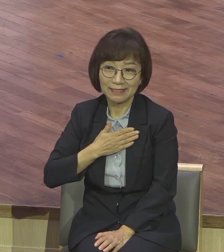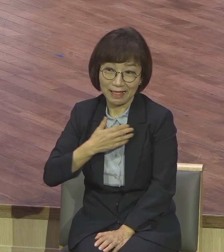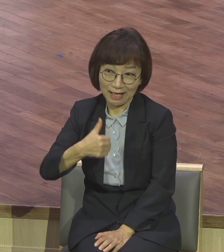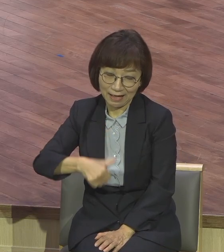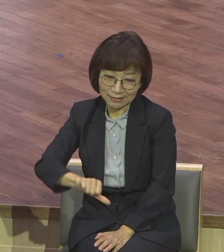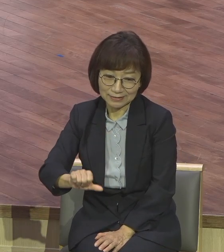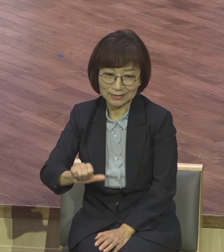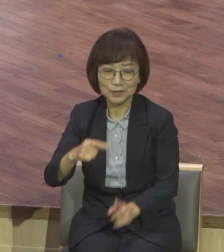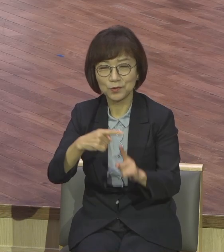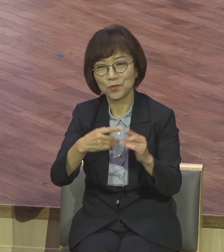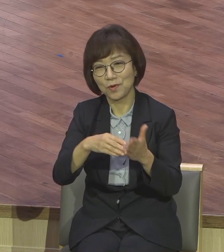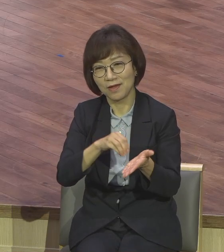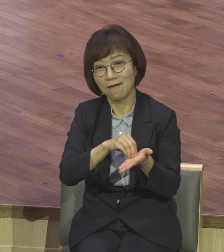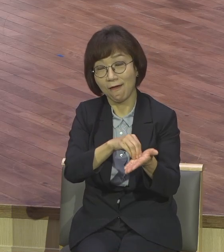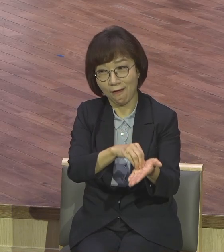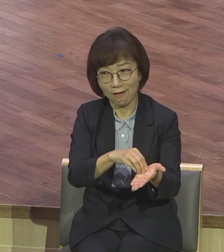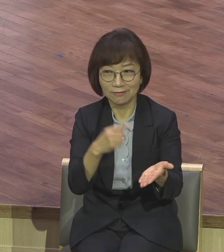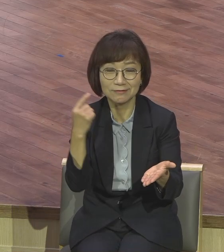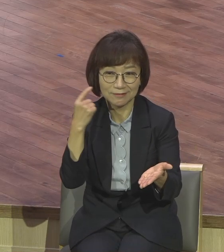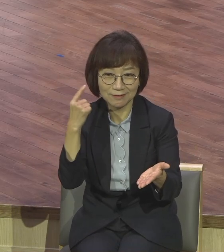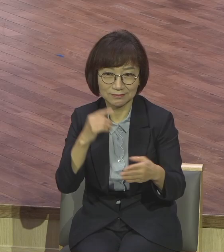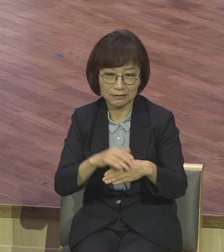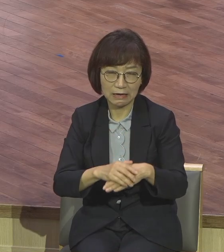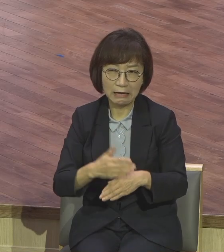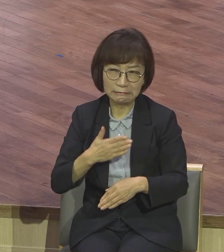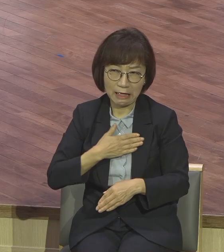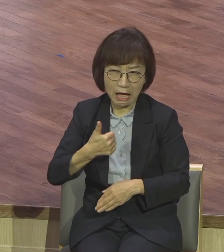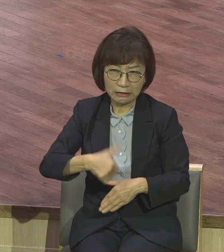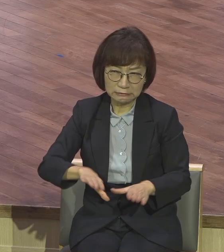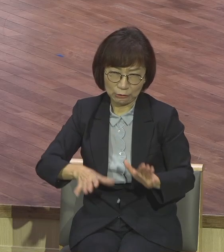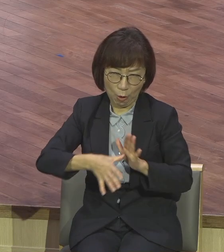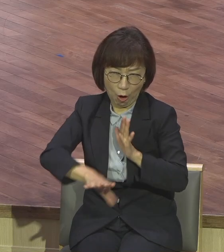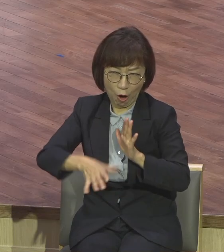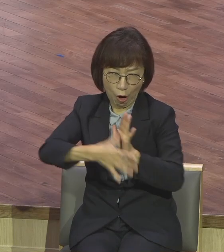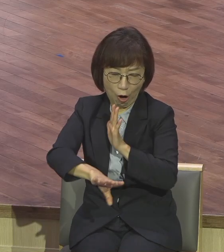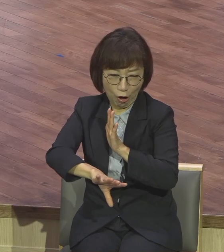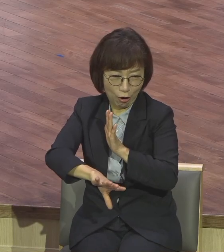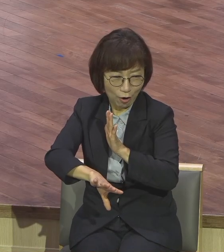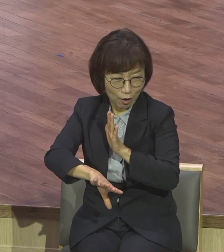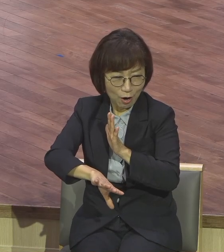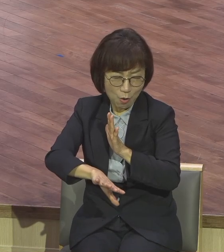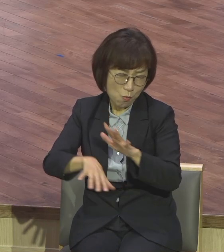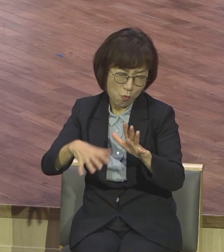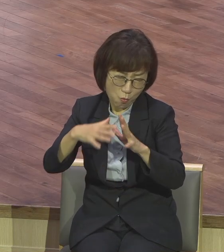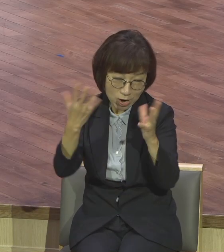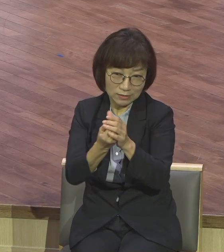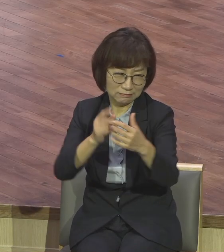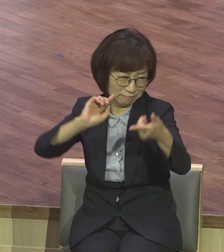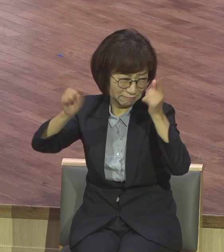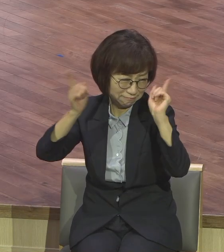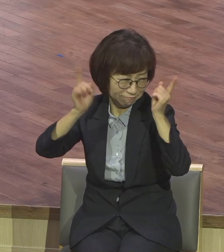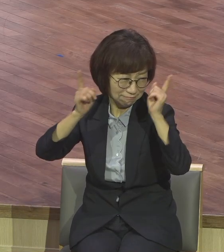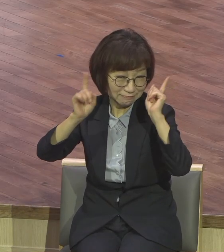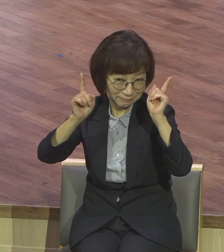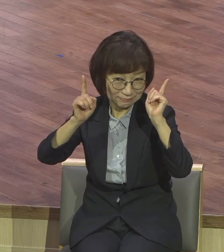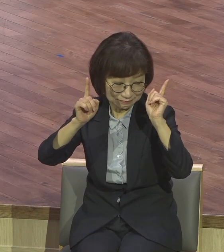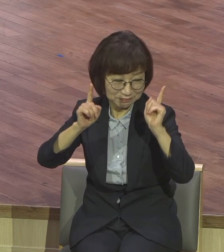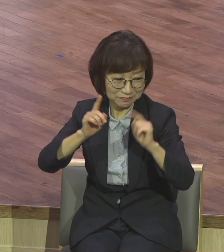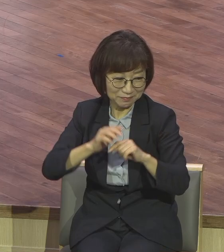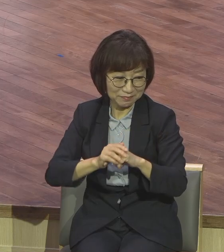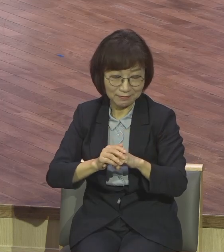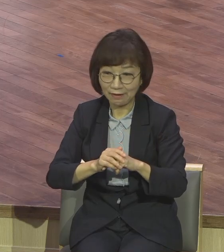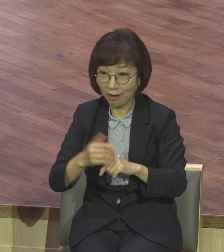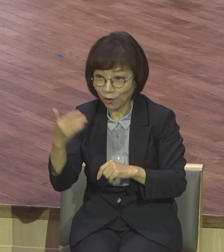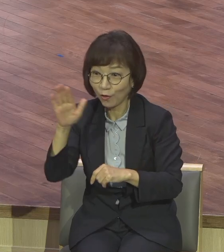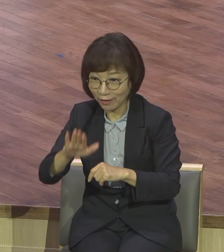아들이 꼴통입니다. 우리 아들이 보통 문제 아닙니다. 날날 완전히 한랑입니다. 쭉 이야기하는데 내가 만나면